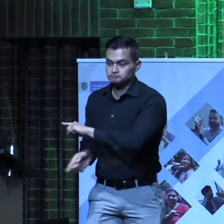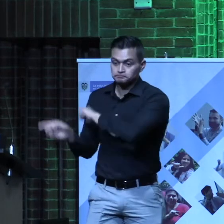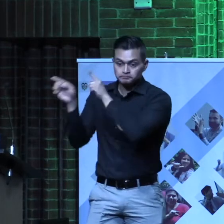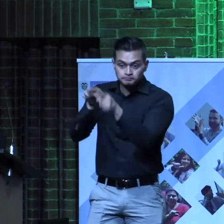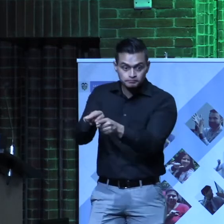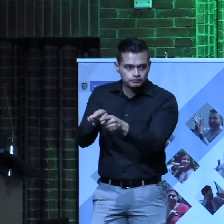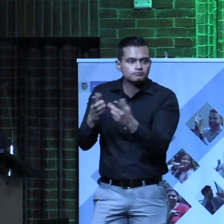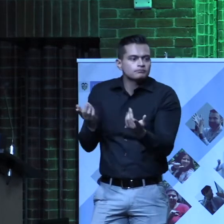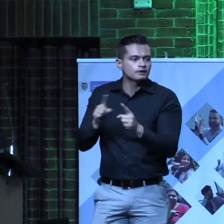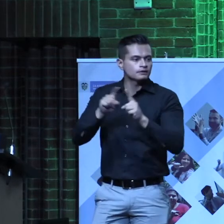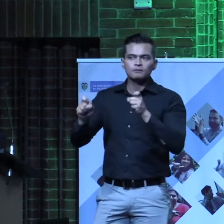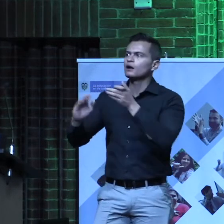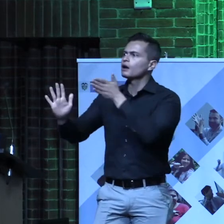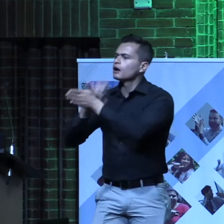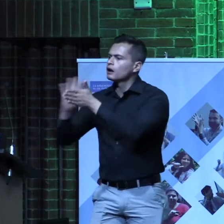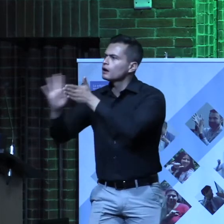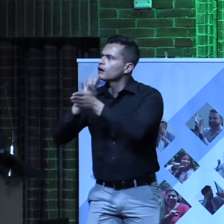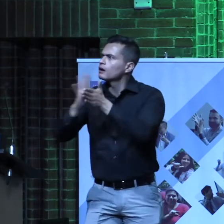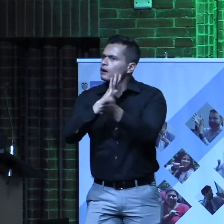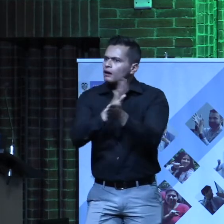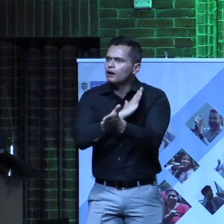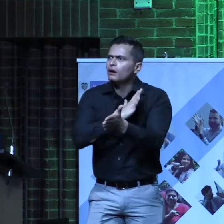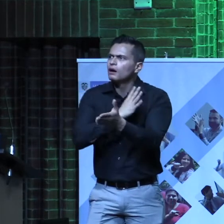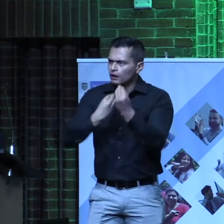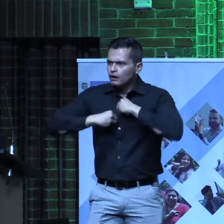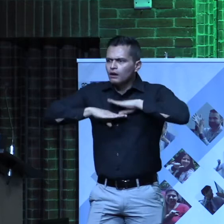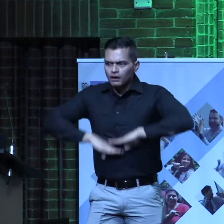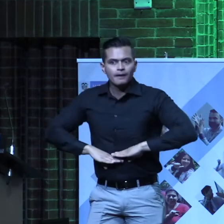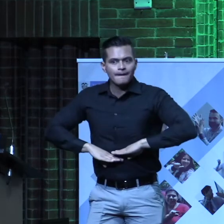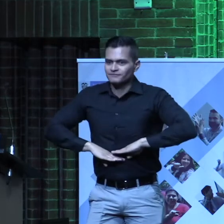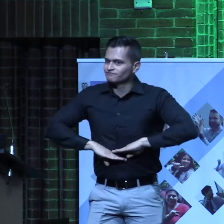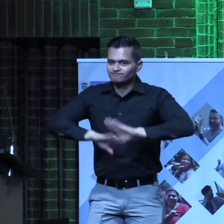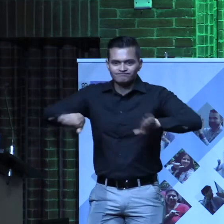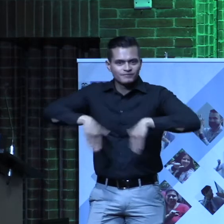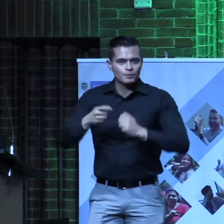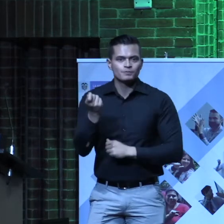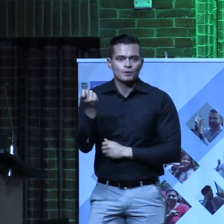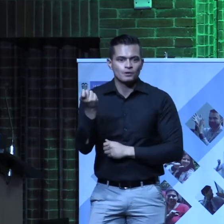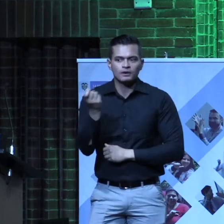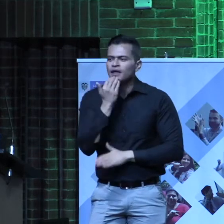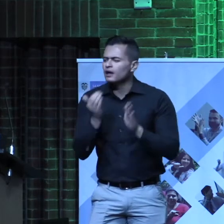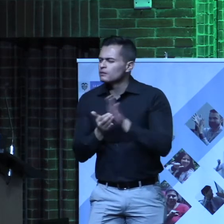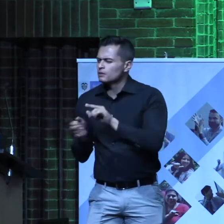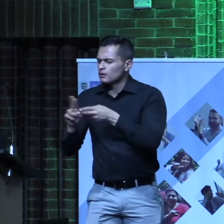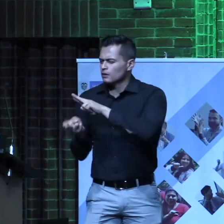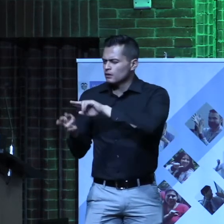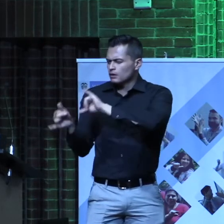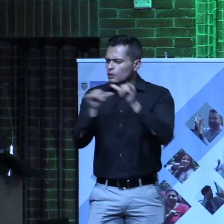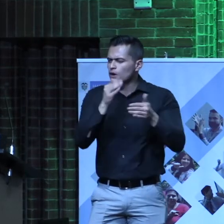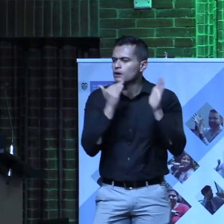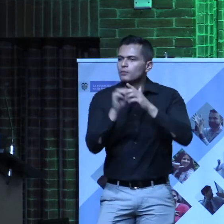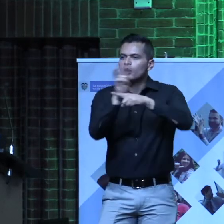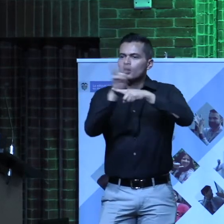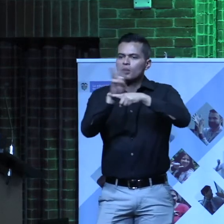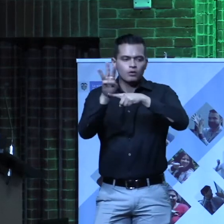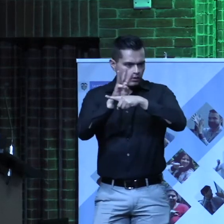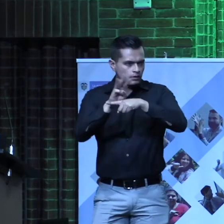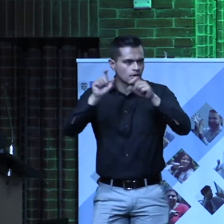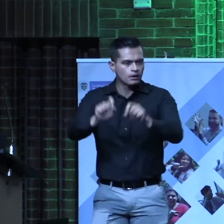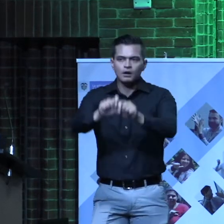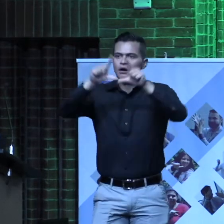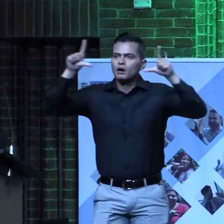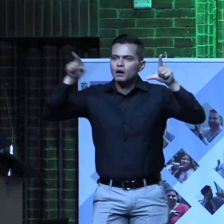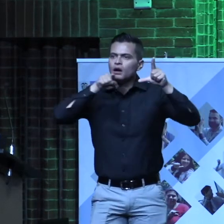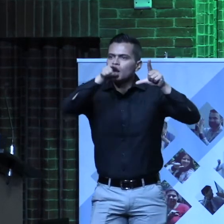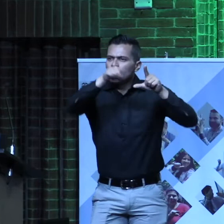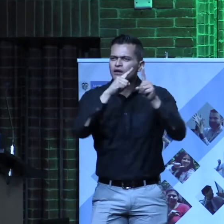ustedes ingresen a una página de internet en japonés, eso nos muestra y nos pone un poco en los zapatos de esa barrera de acceso